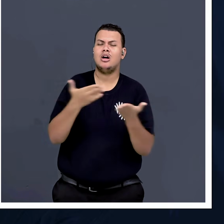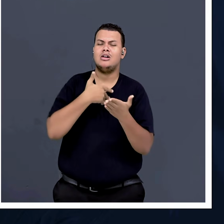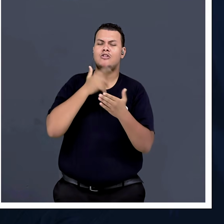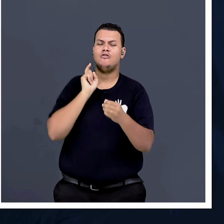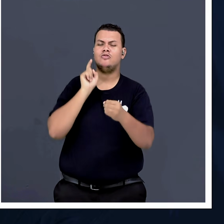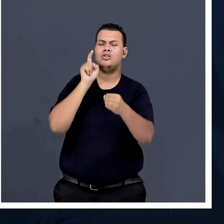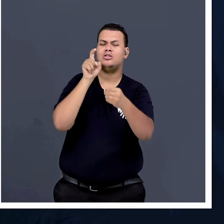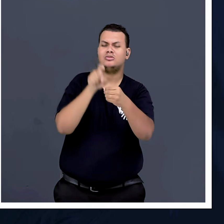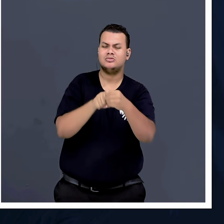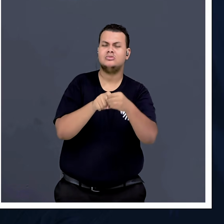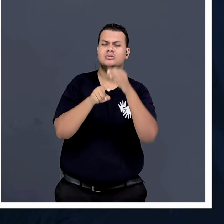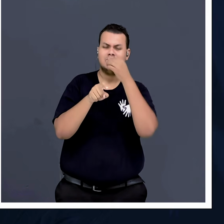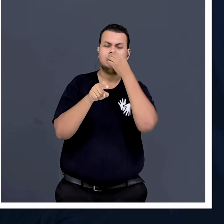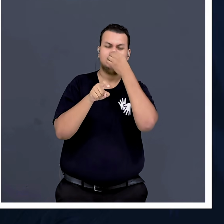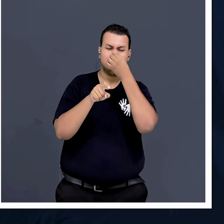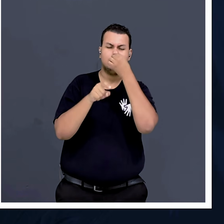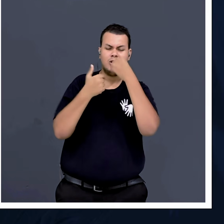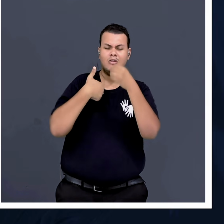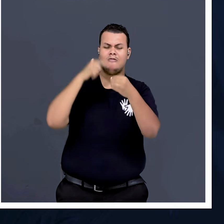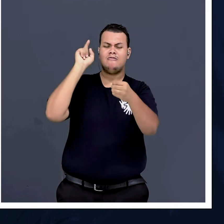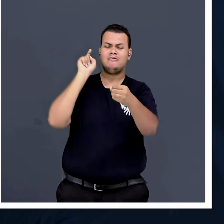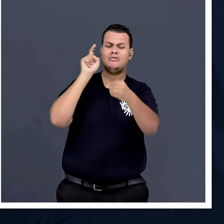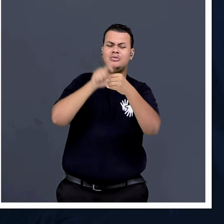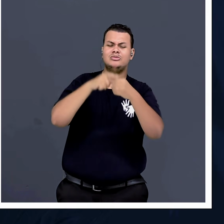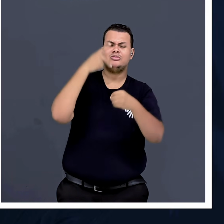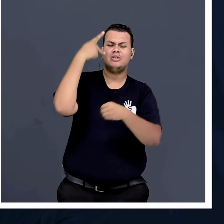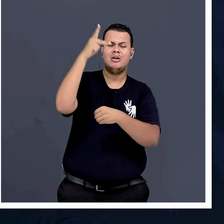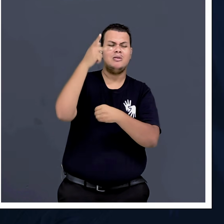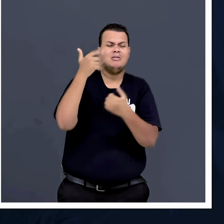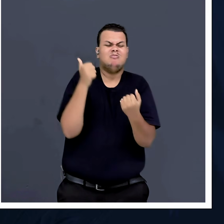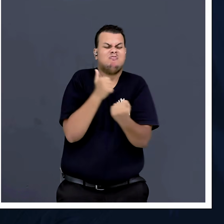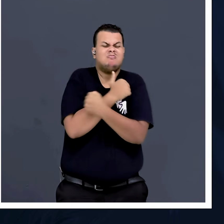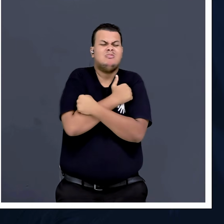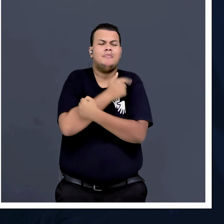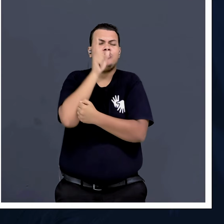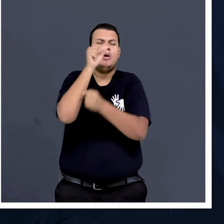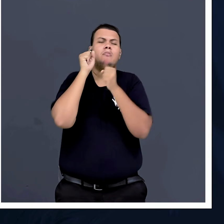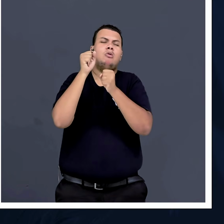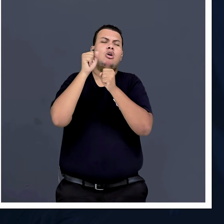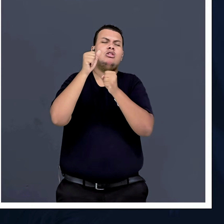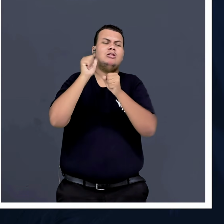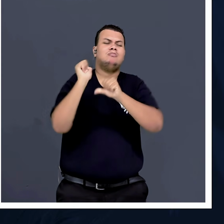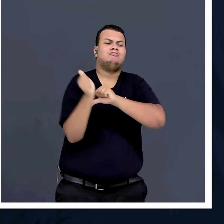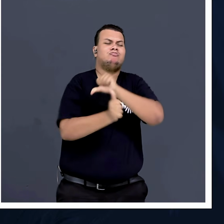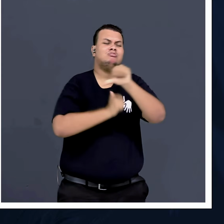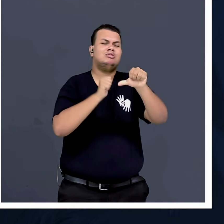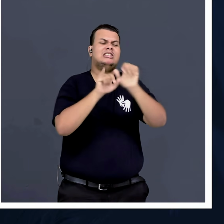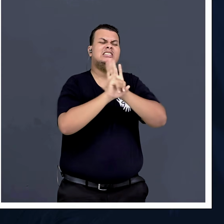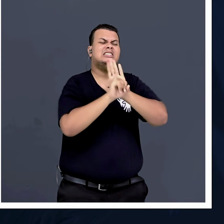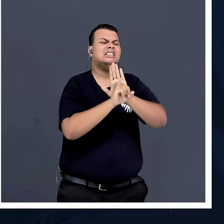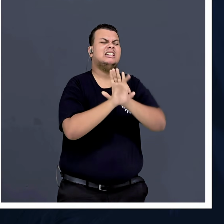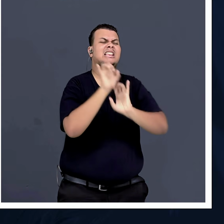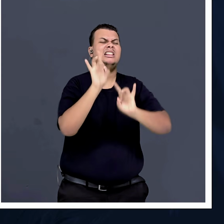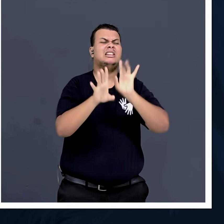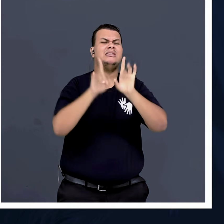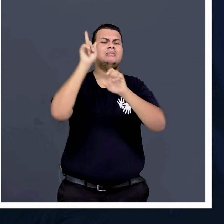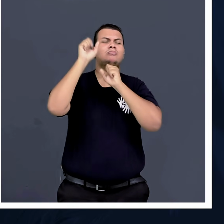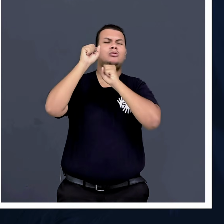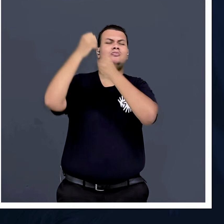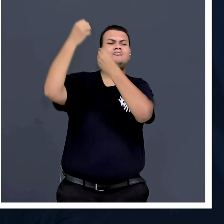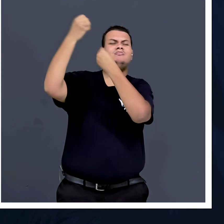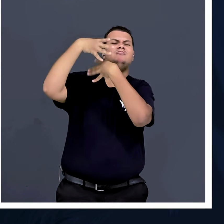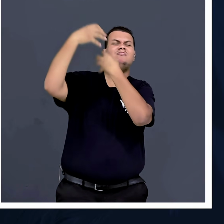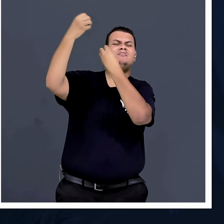aqui. Eu volto correndo para os Teus braços. Traga cura sobre a identidade nessa manhã. Nos